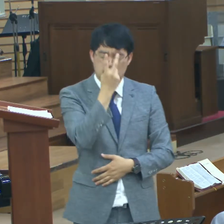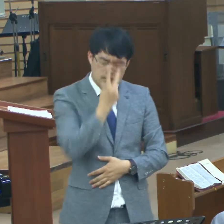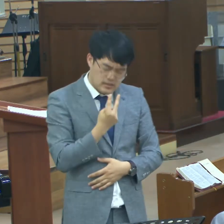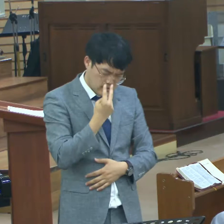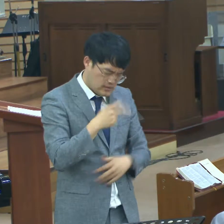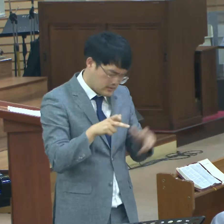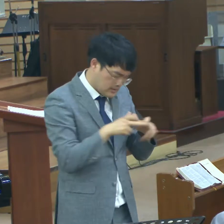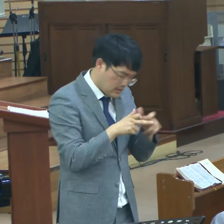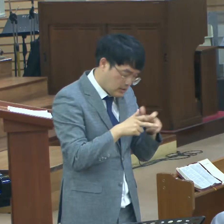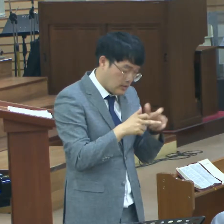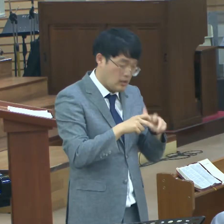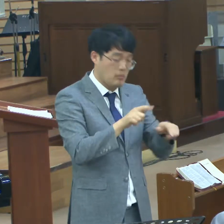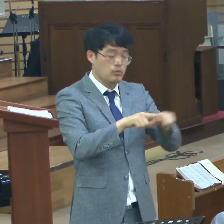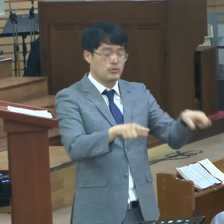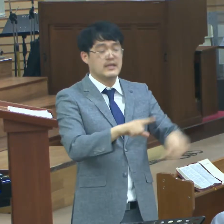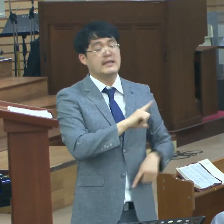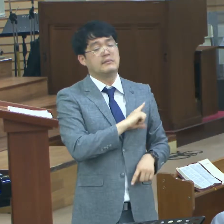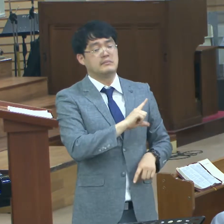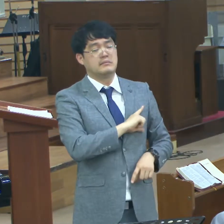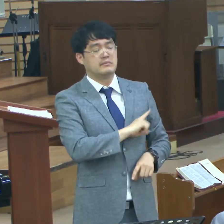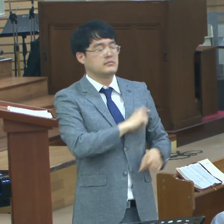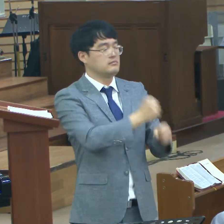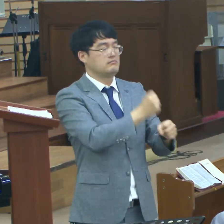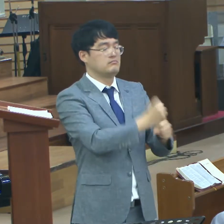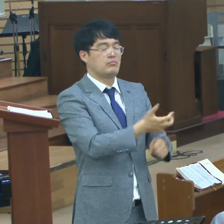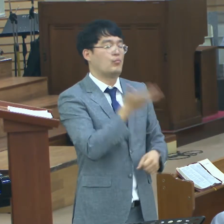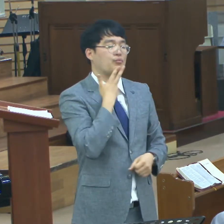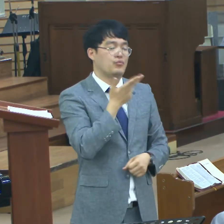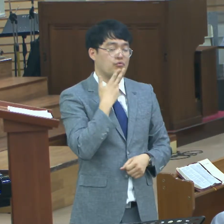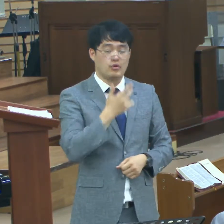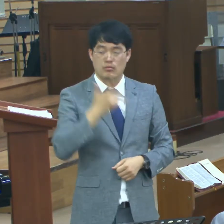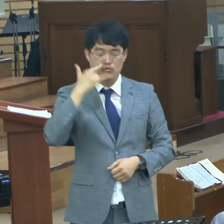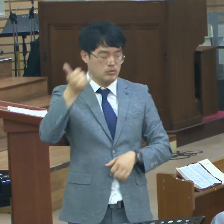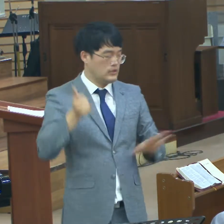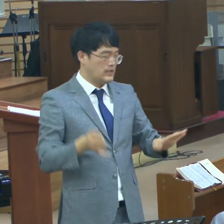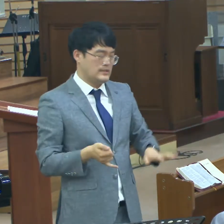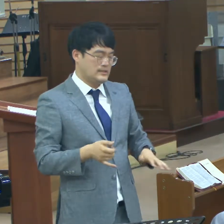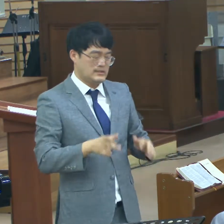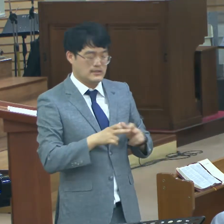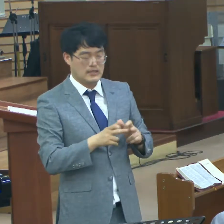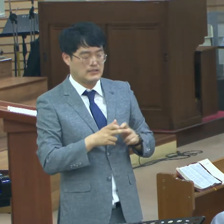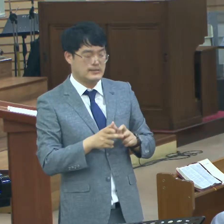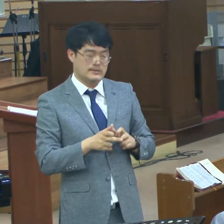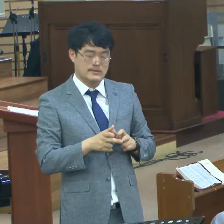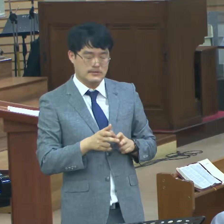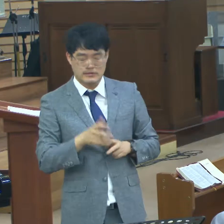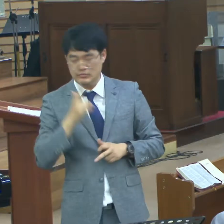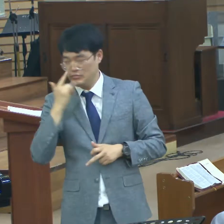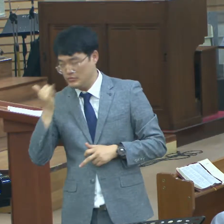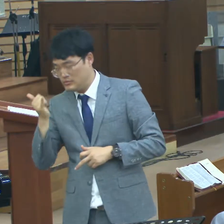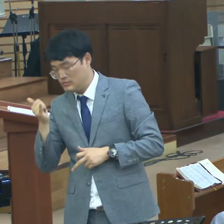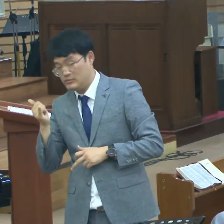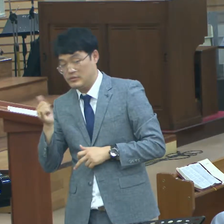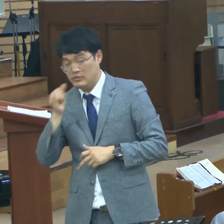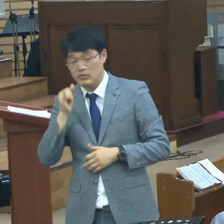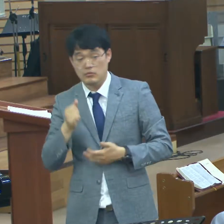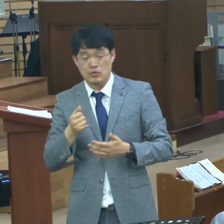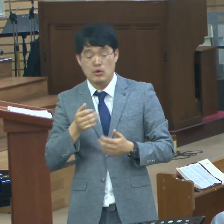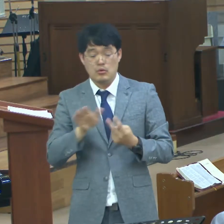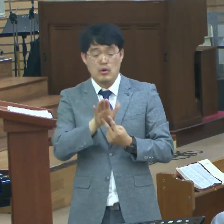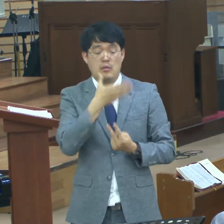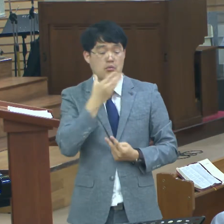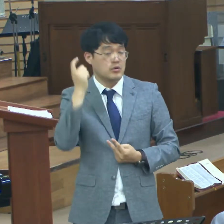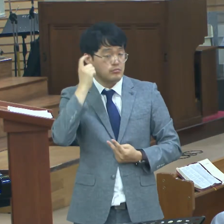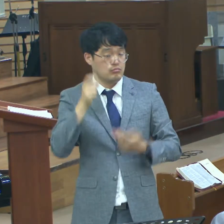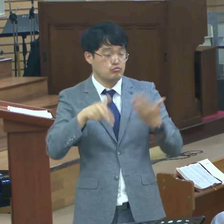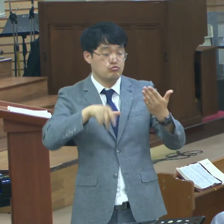짓고 사는 경우가 허다하고요. 부모도 등을 돌려요. 옛날 장애인들은 부모도 등을 돌려요. 요한복음 9장에 보면 부모도 외면을